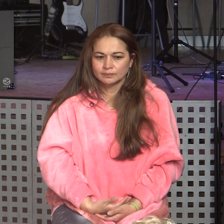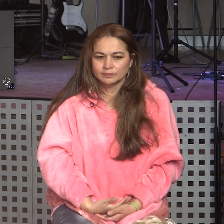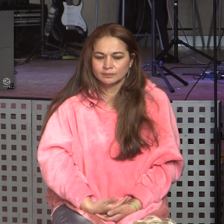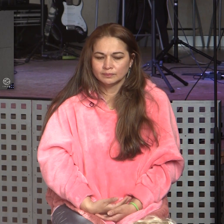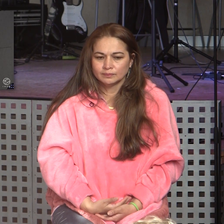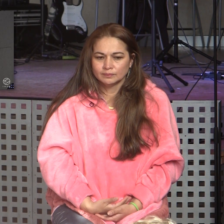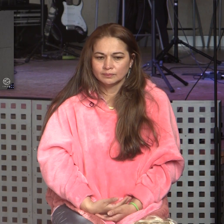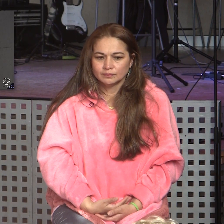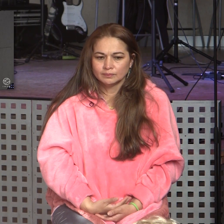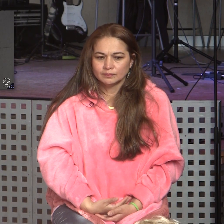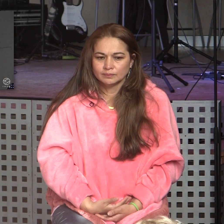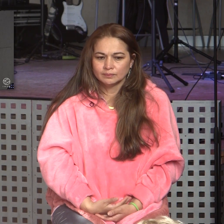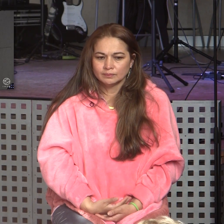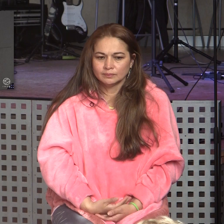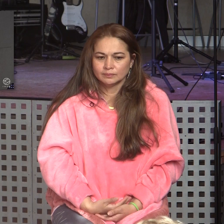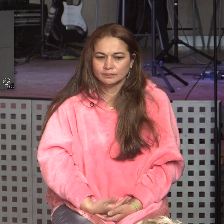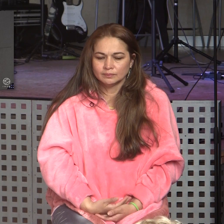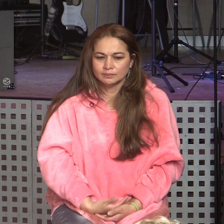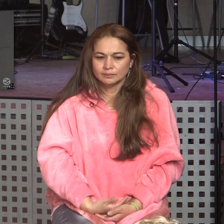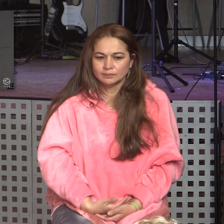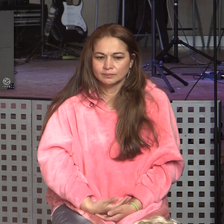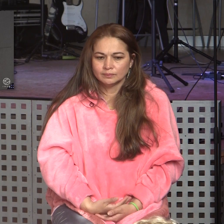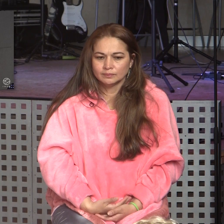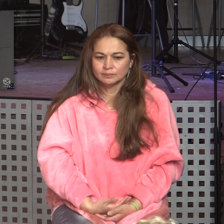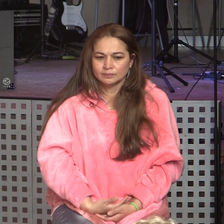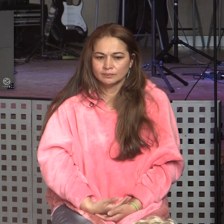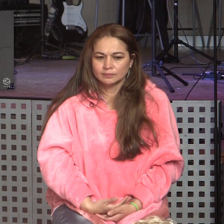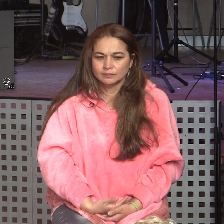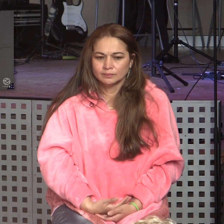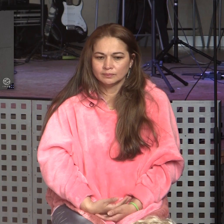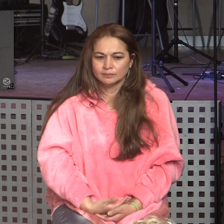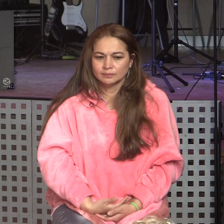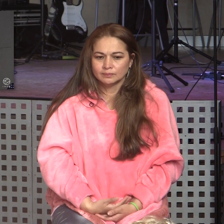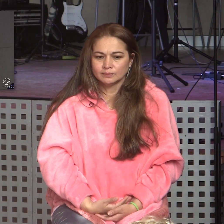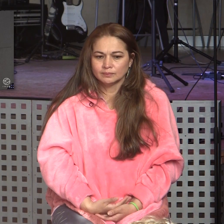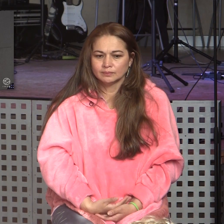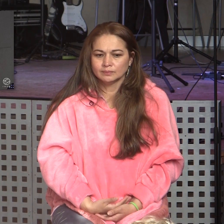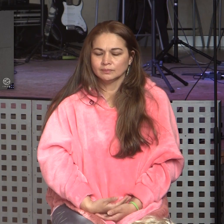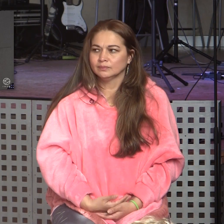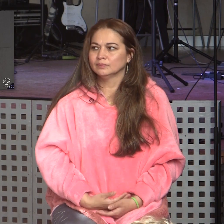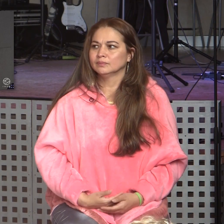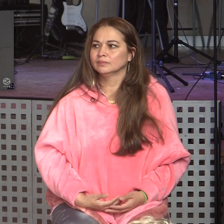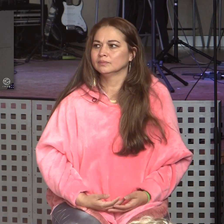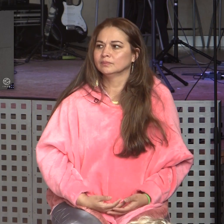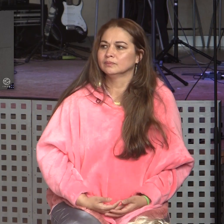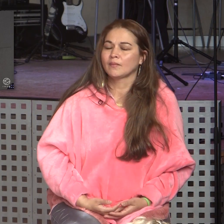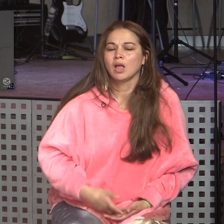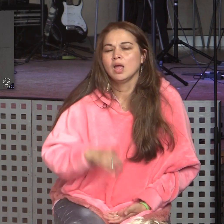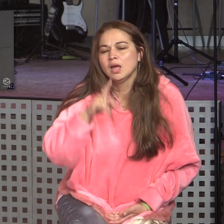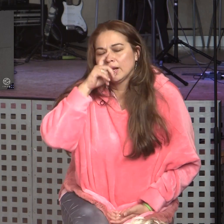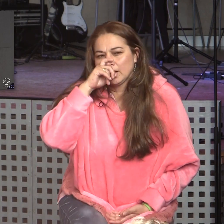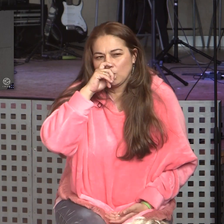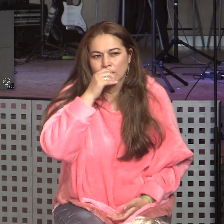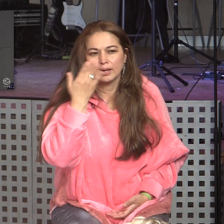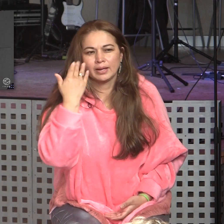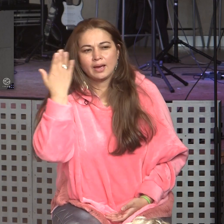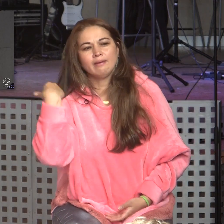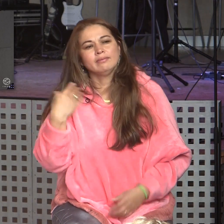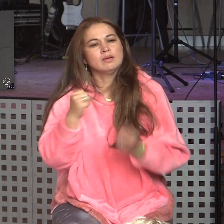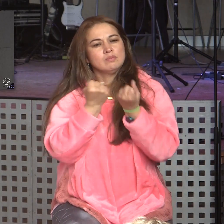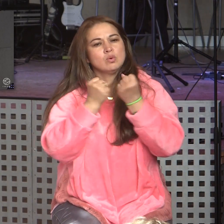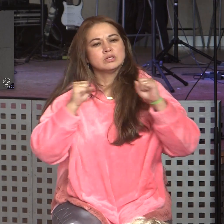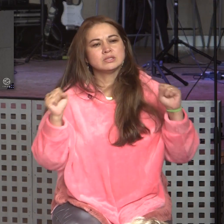mi promesa, pero yo no voy con vosotros, etcétera, etcétera. Moisés llega a un momento en esa charla dual en